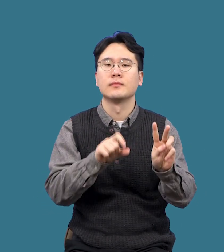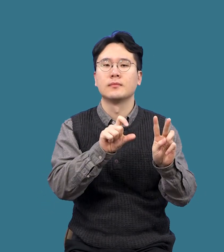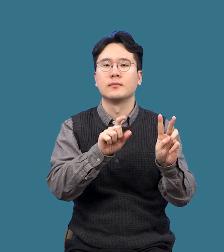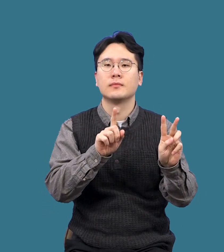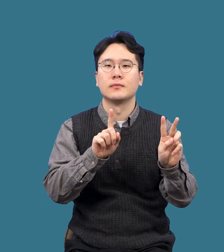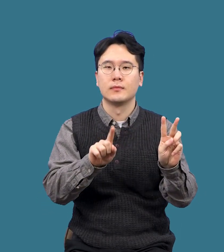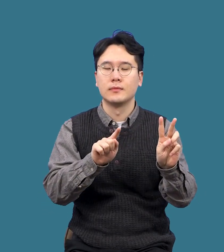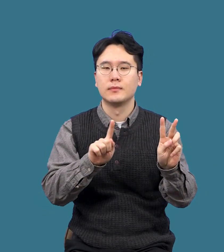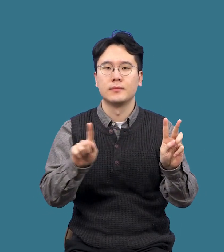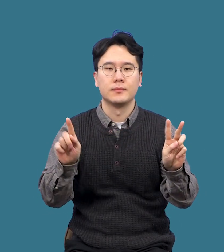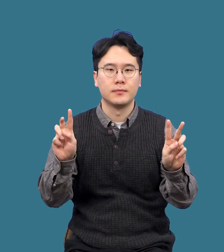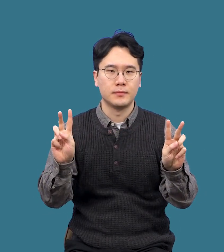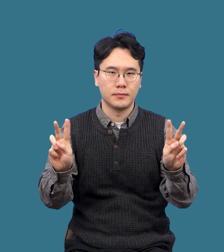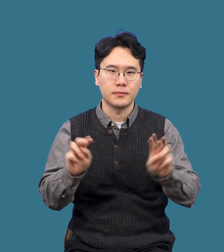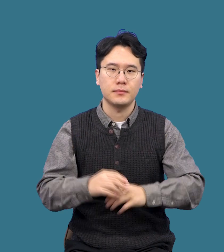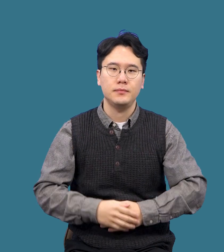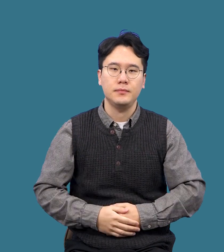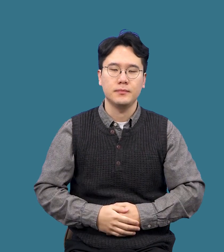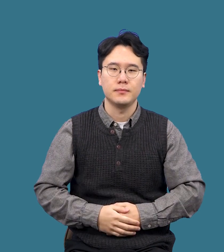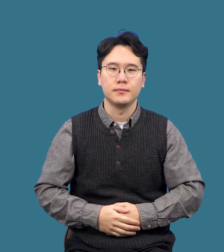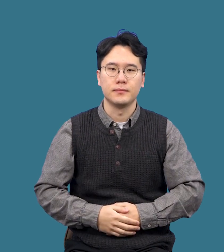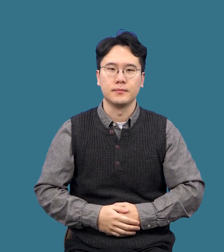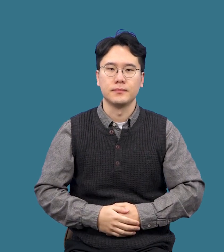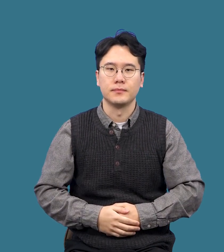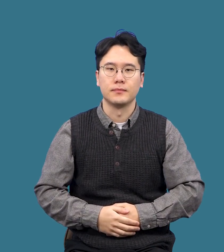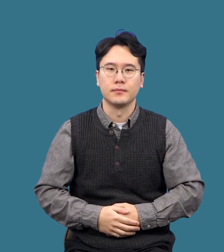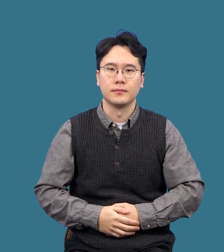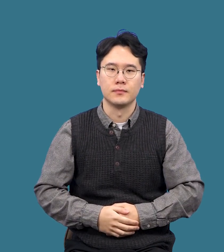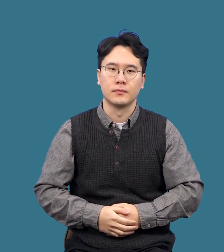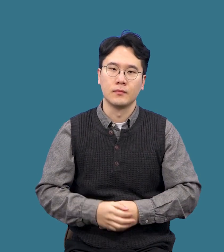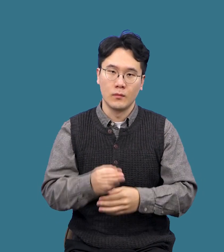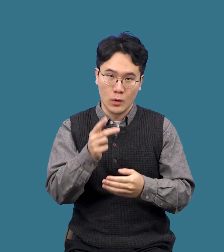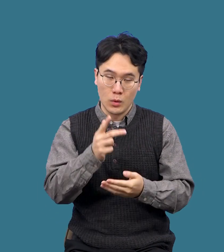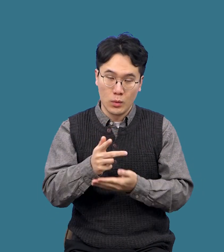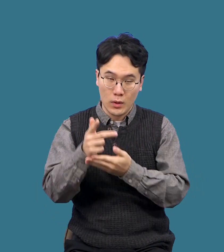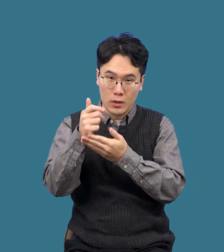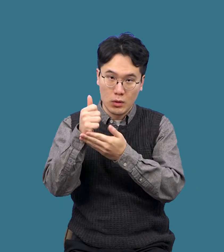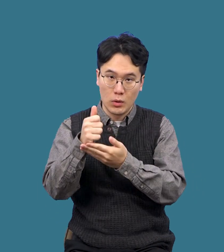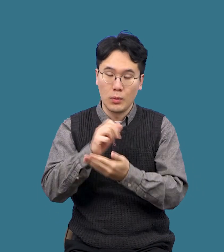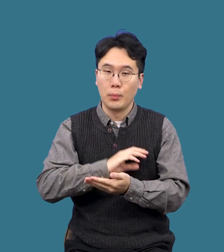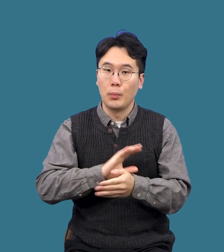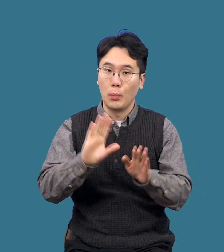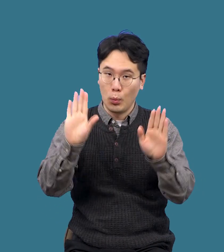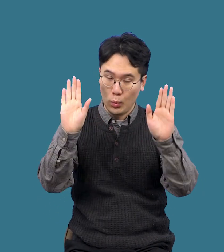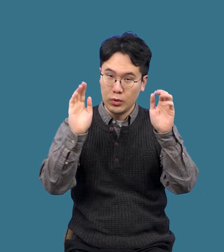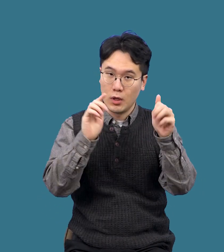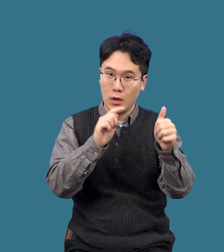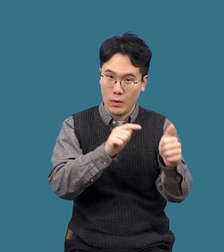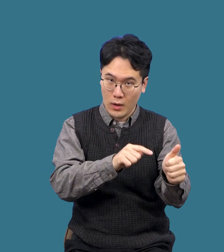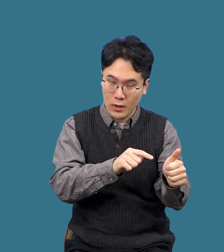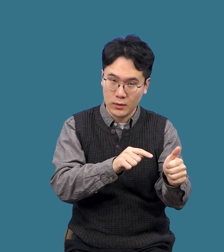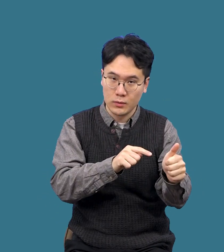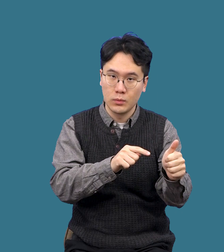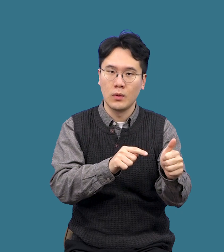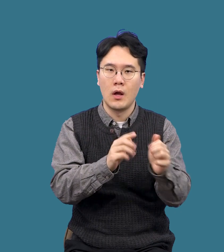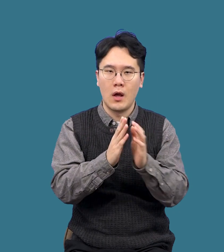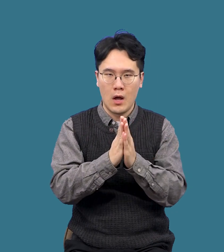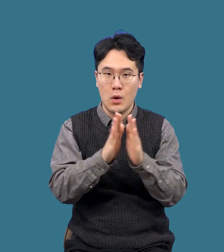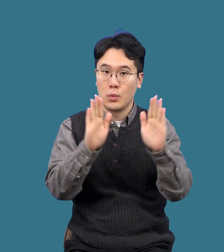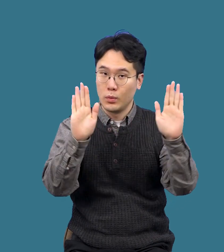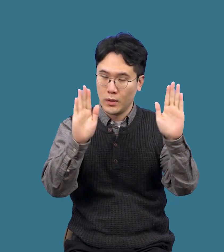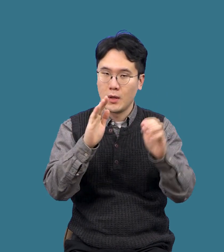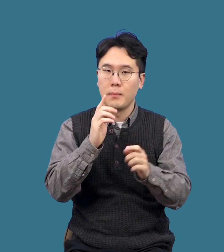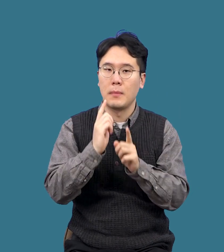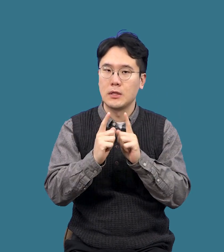함께 같이 읽겠습니다. 여호와께서 모세와 아론에게 말씀하여 이르시되